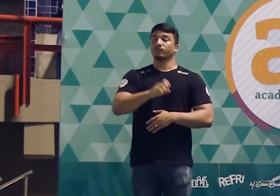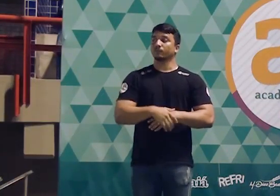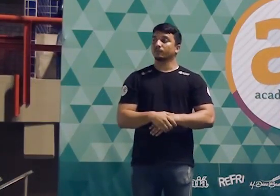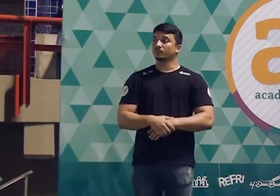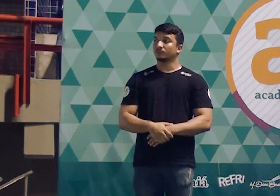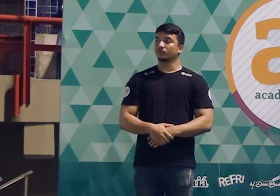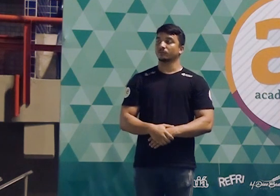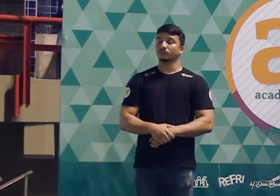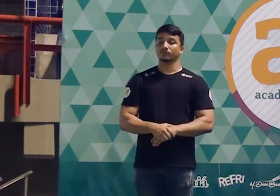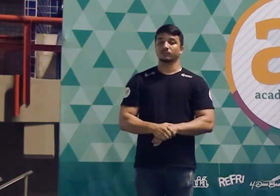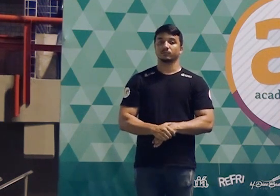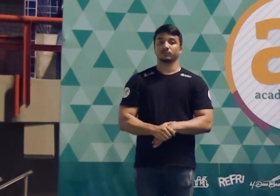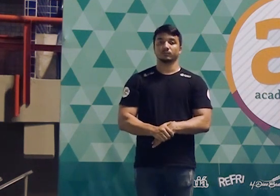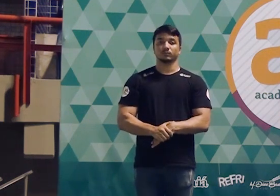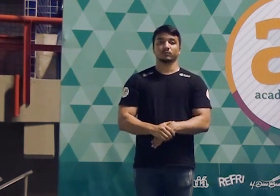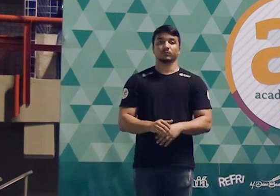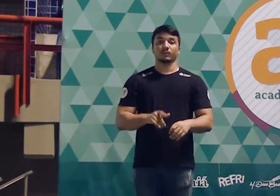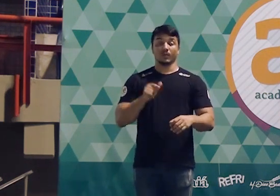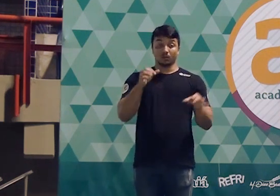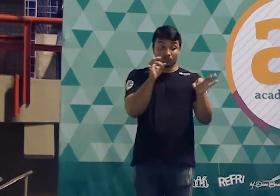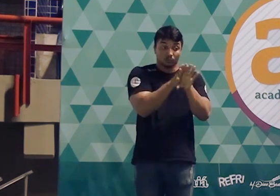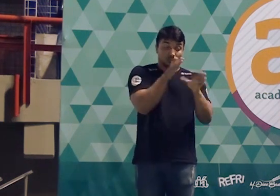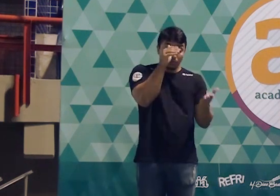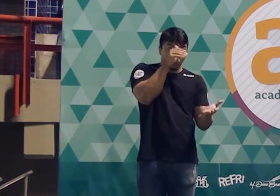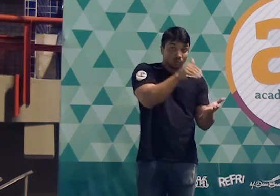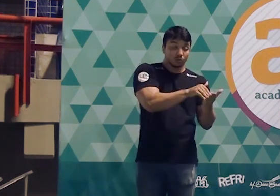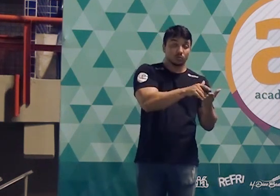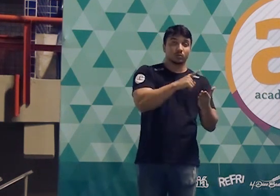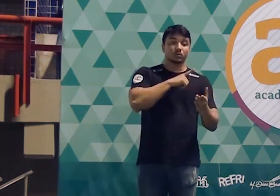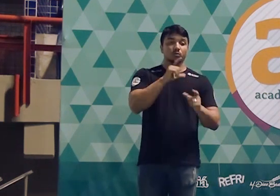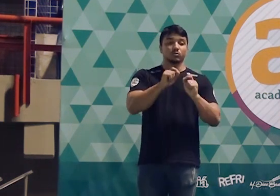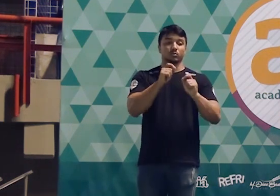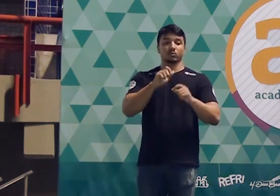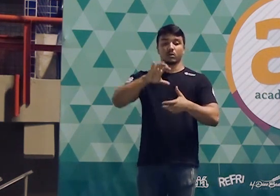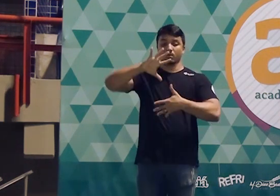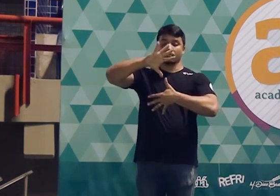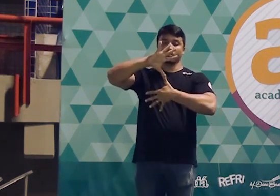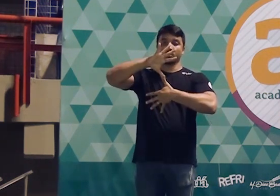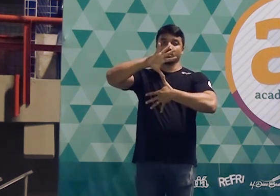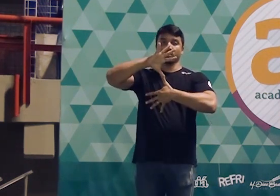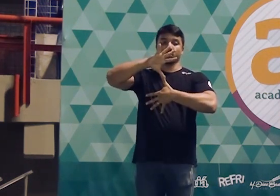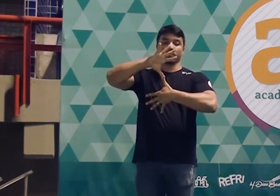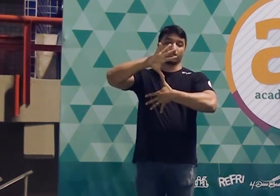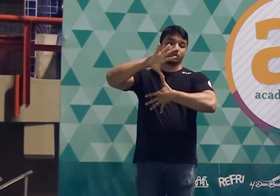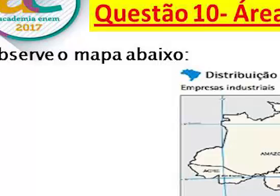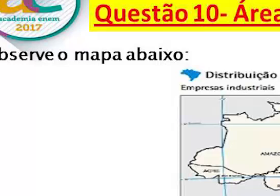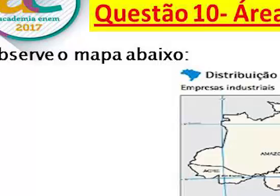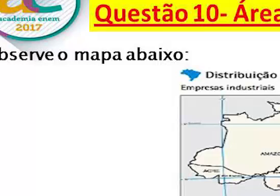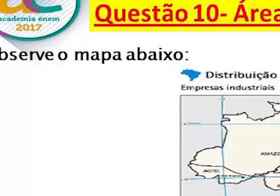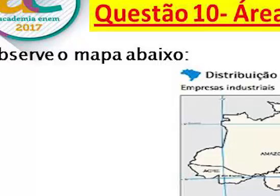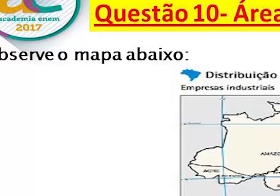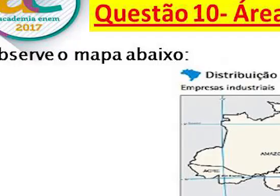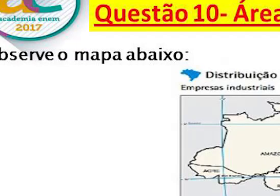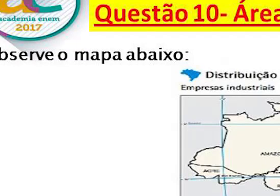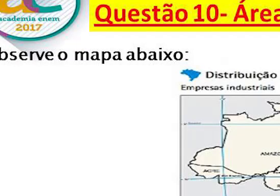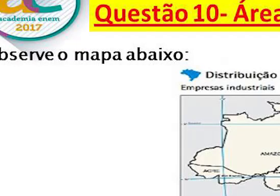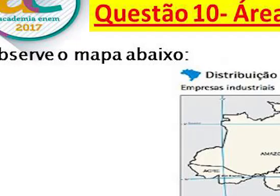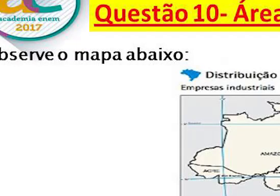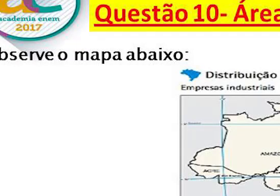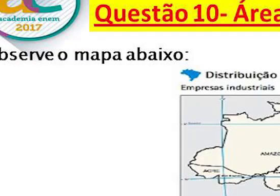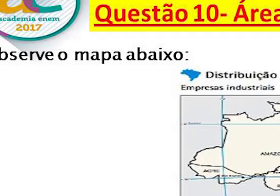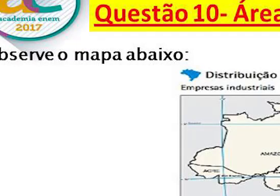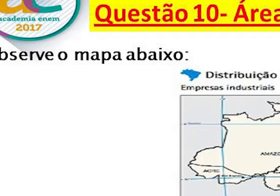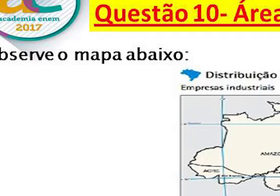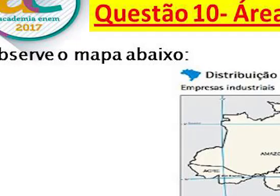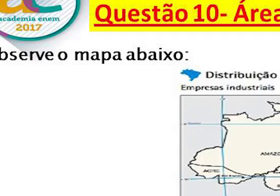Beleza? E para a gente encerrar, eu tenho aqui um mapa sobre a distribuição industrial